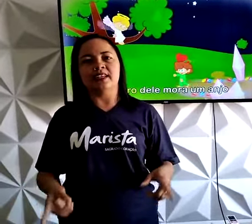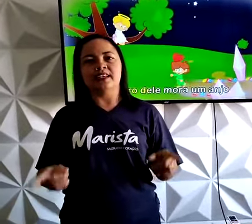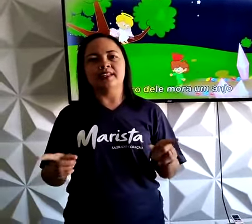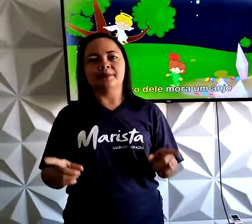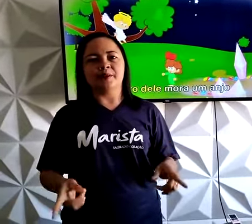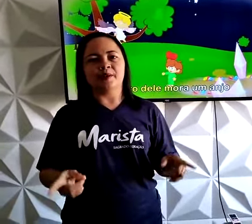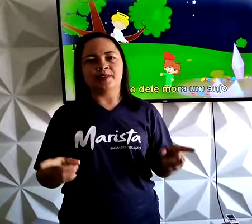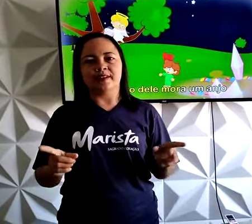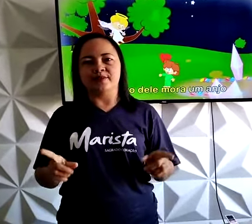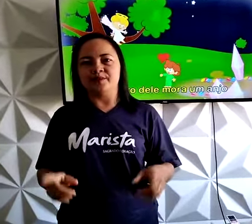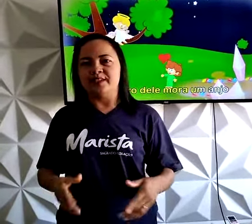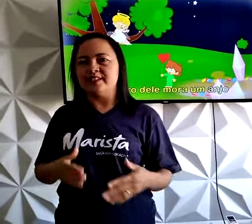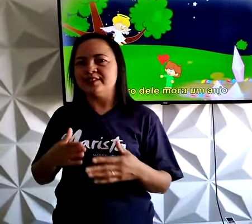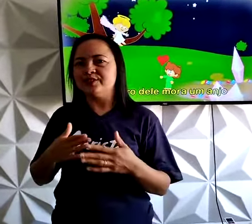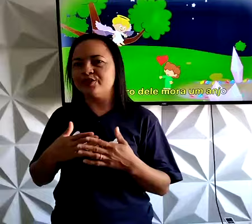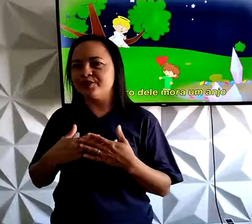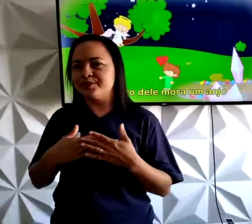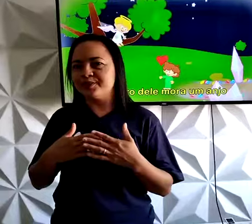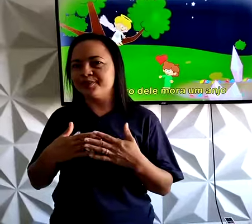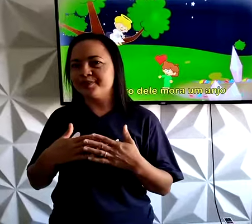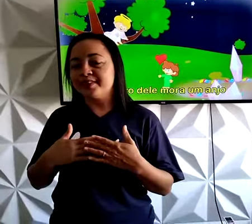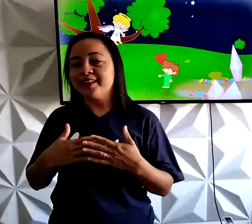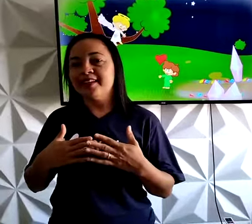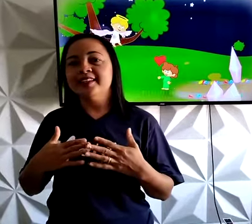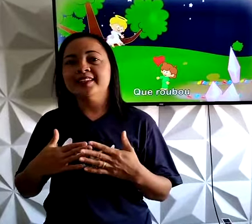Dentro dele mora um anjo